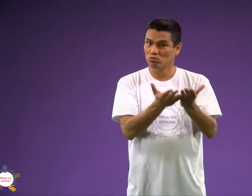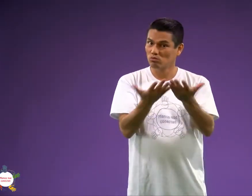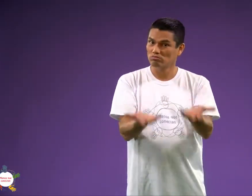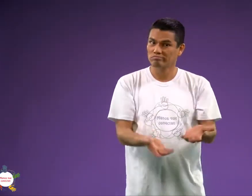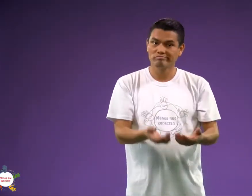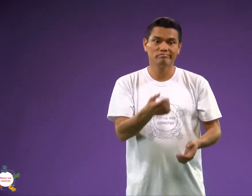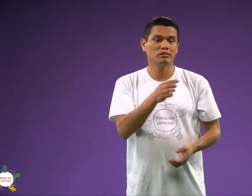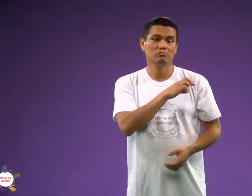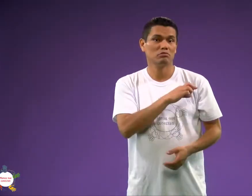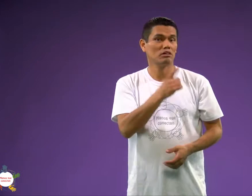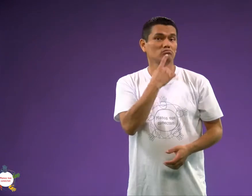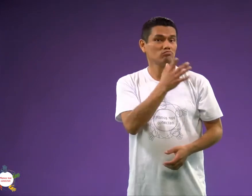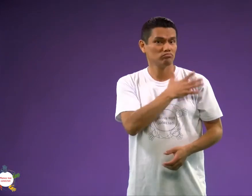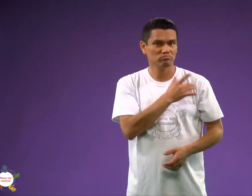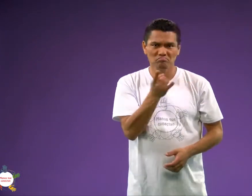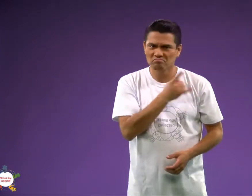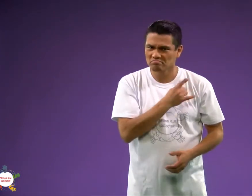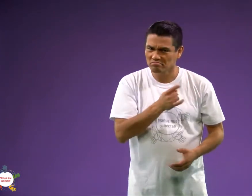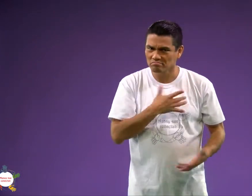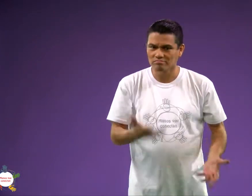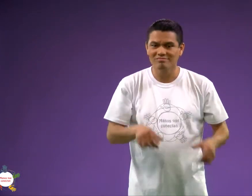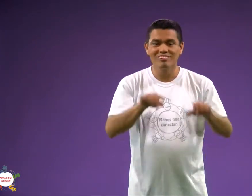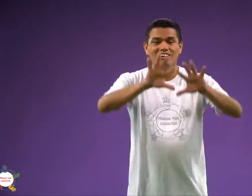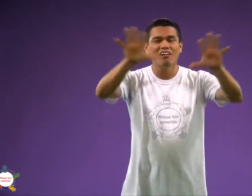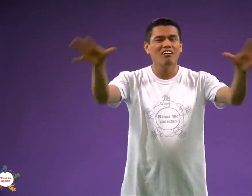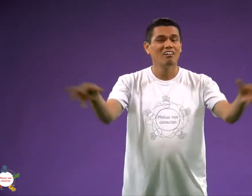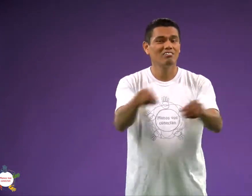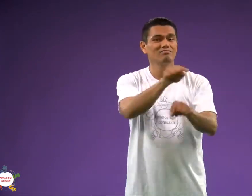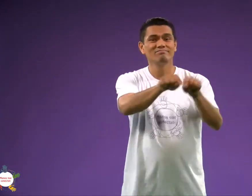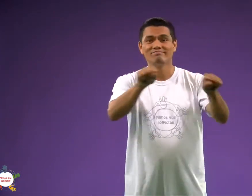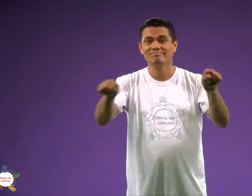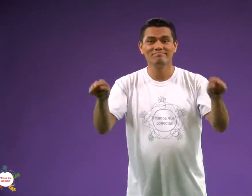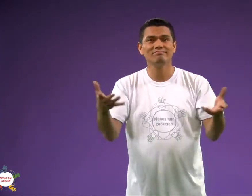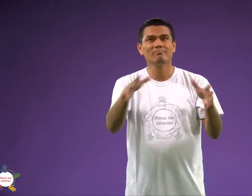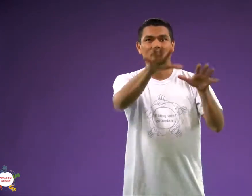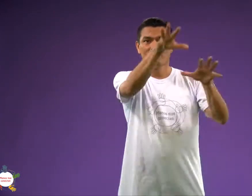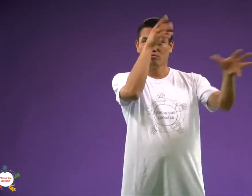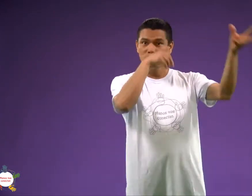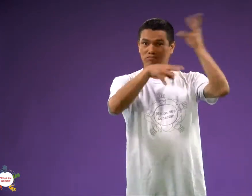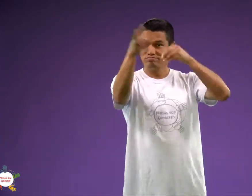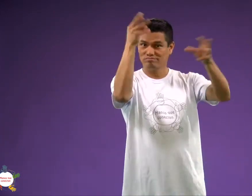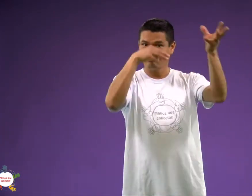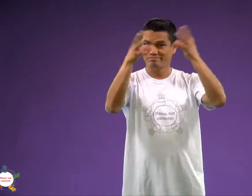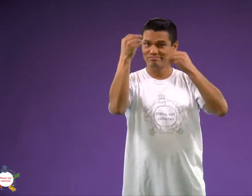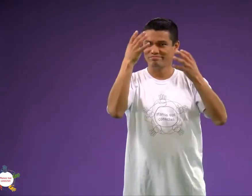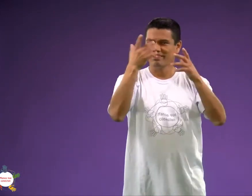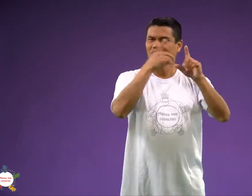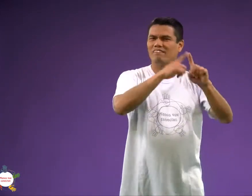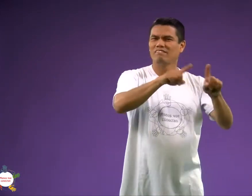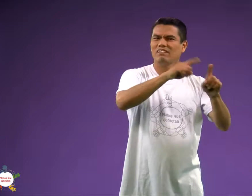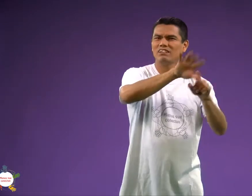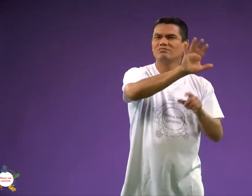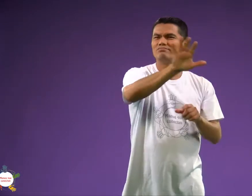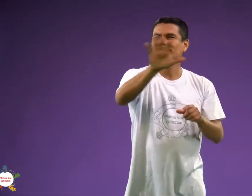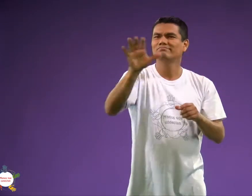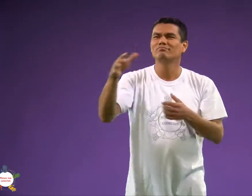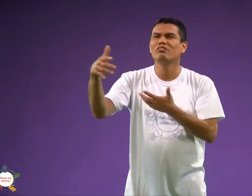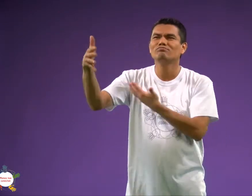variación adquisicional, que está determinada por el momento de adquisición de la lengua. Si el entorno y la familia son personas sordas,